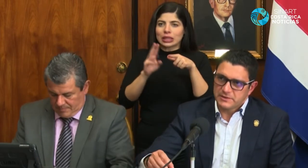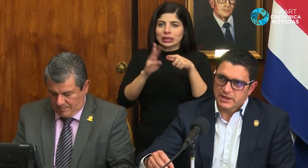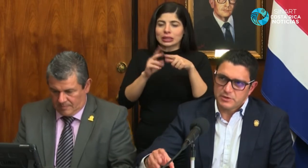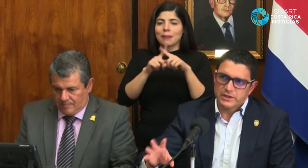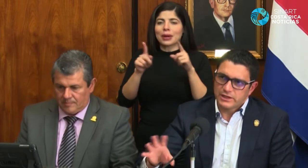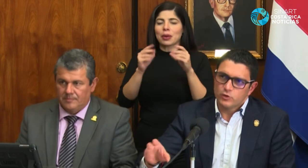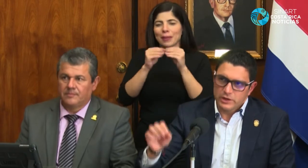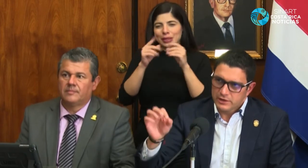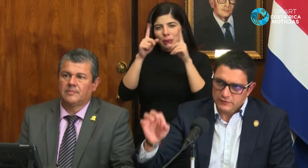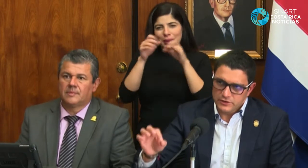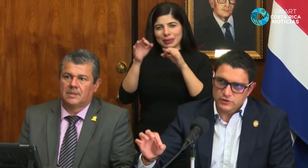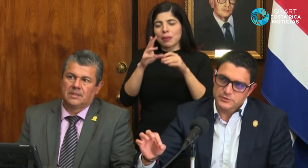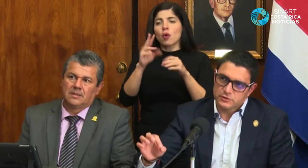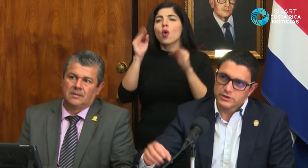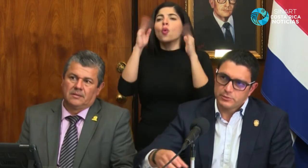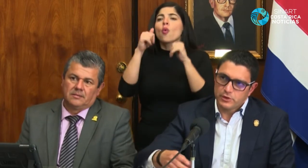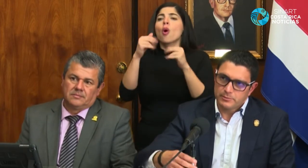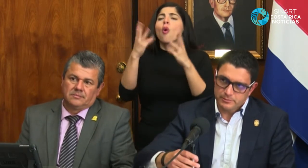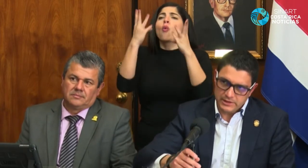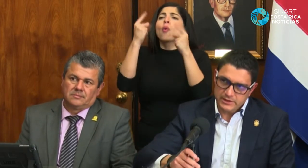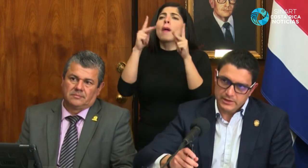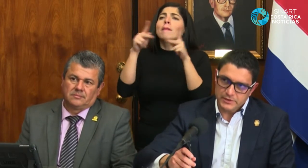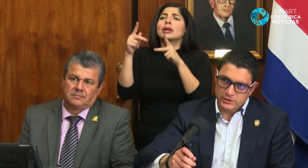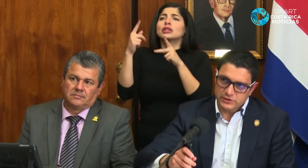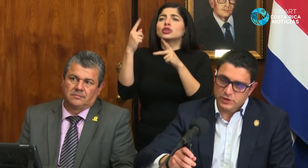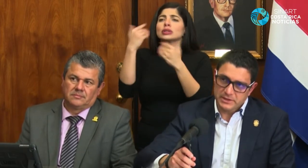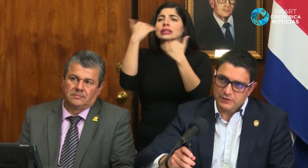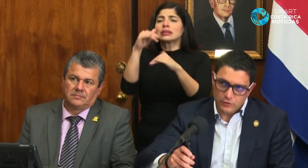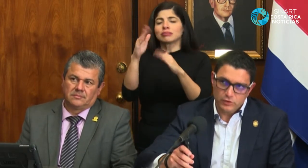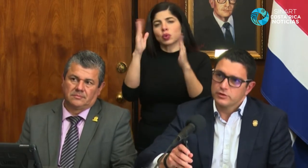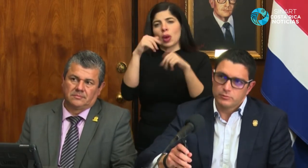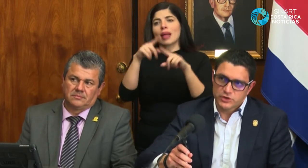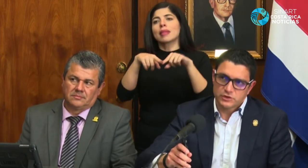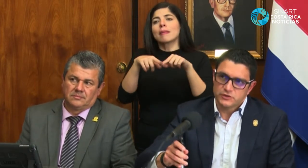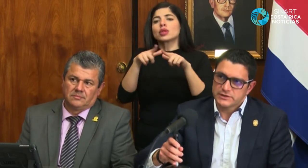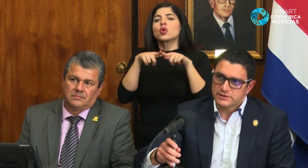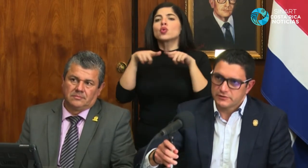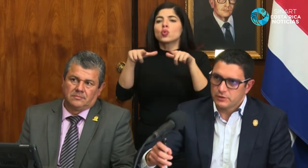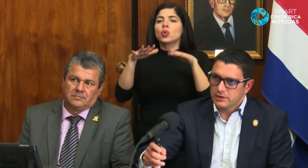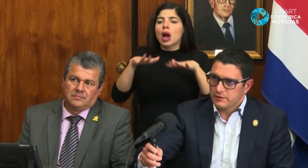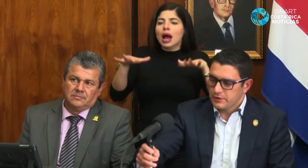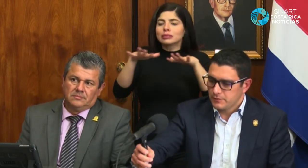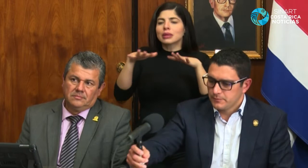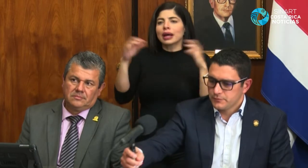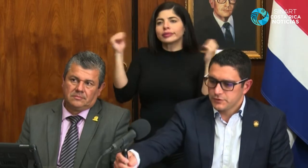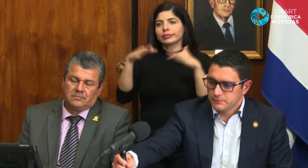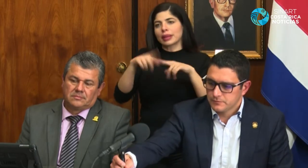de explicar, pero en realidad no hay una definición absoluta por cantidad de personas. Eso depende del aforo, de cómo las condiciones que se reúnen.